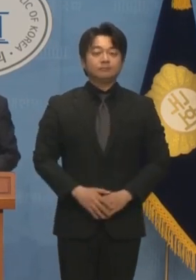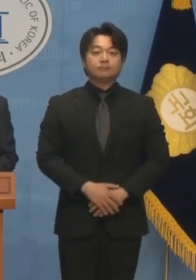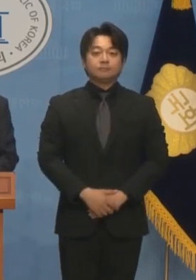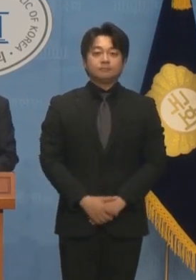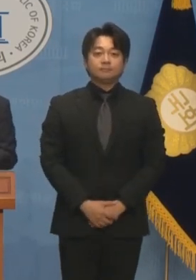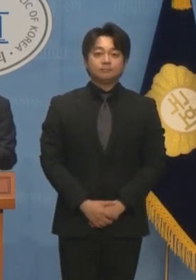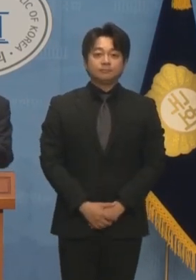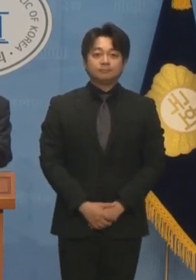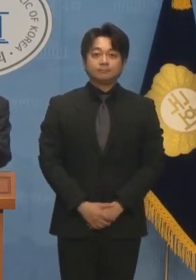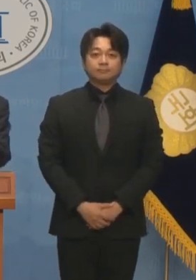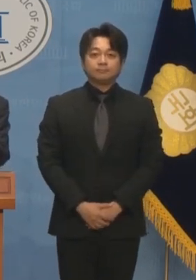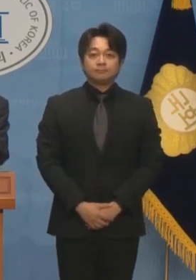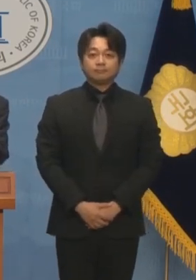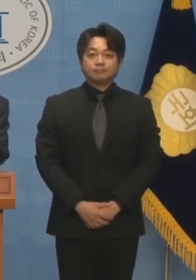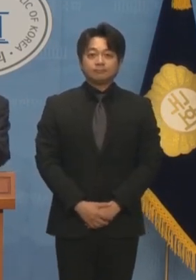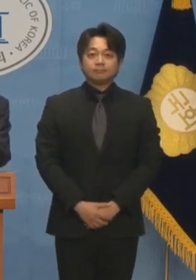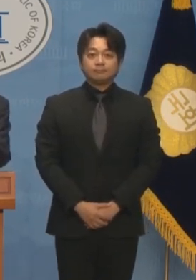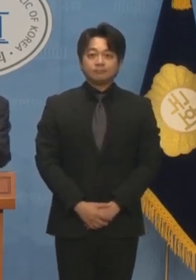예.